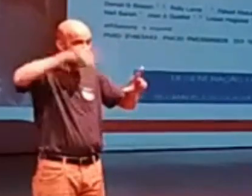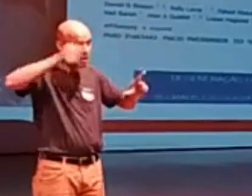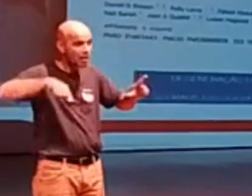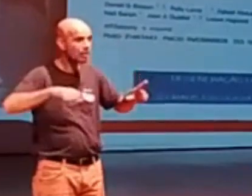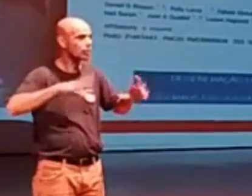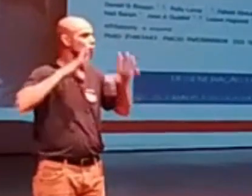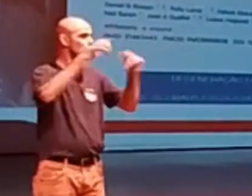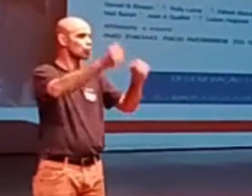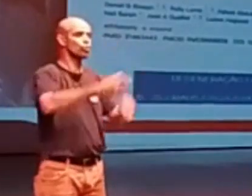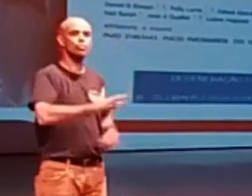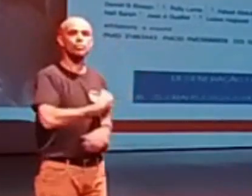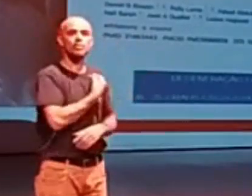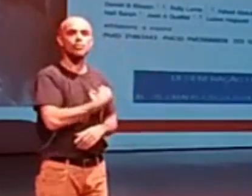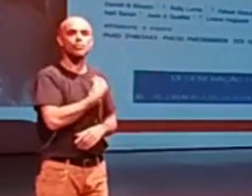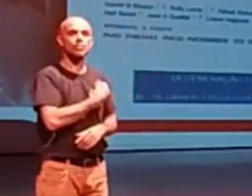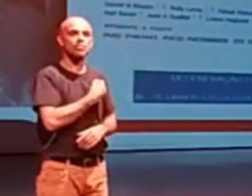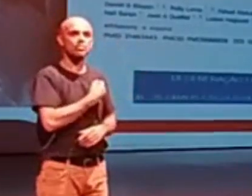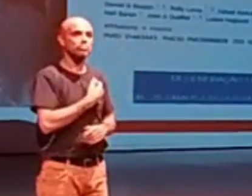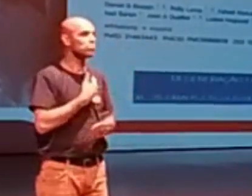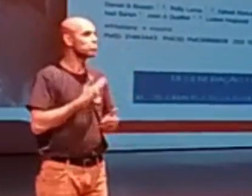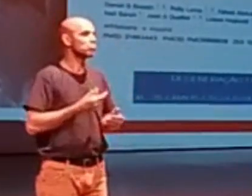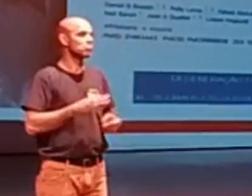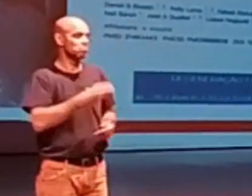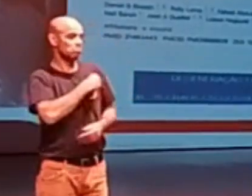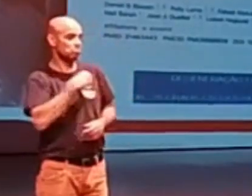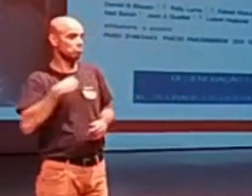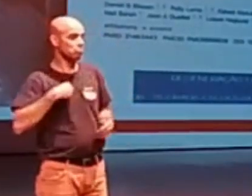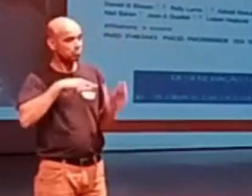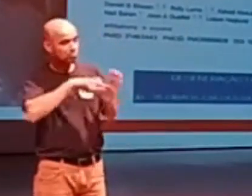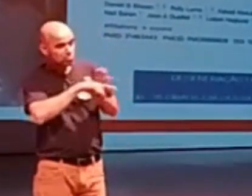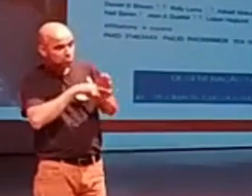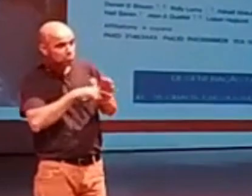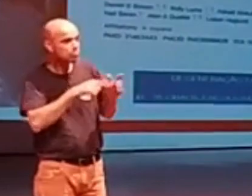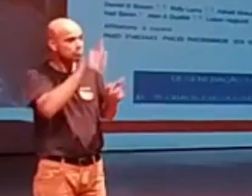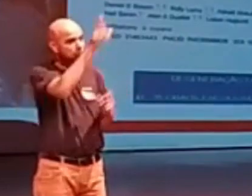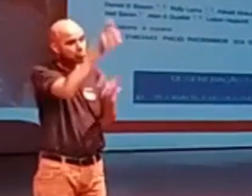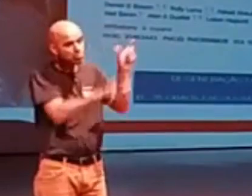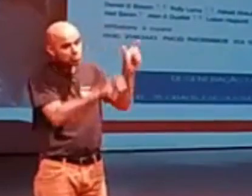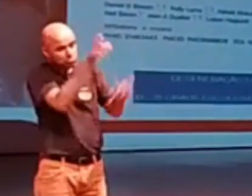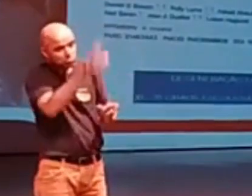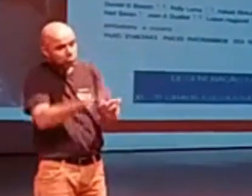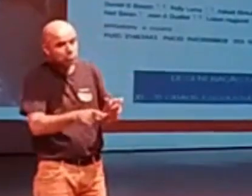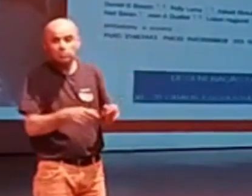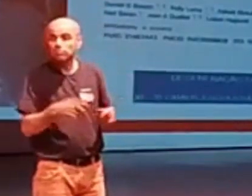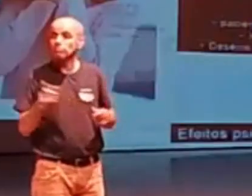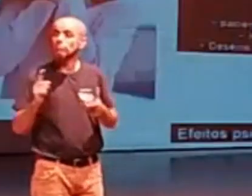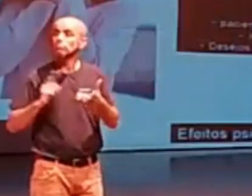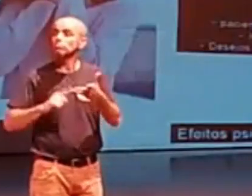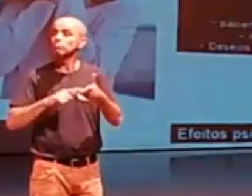vivo. O que interessa é que o médico tem que te examinar, conversar para definir se aquilo é a causa do seu problema.